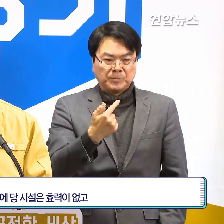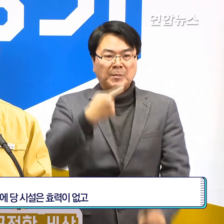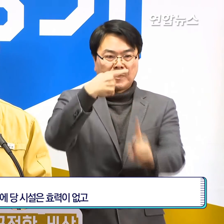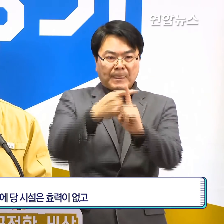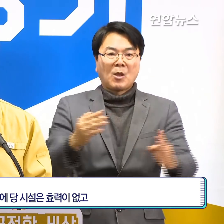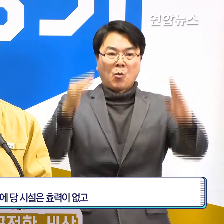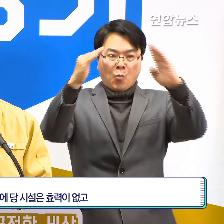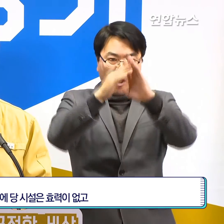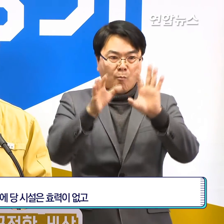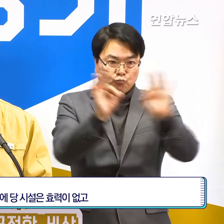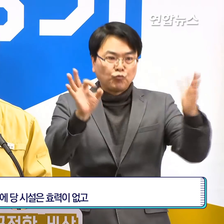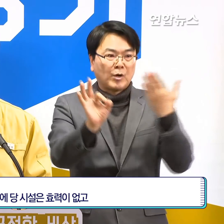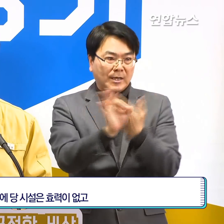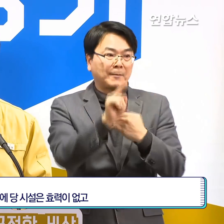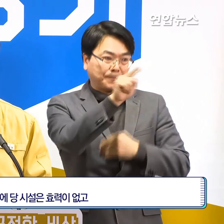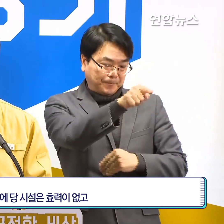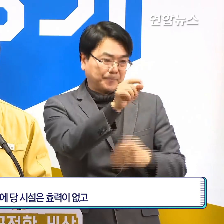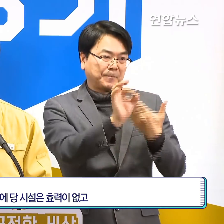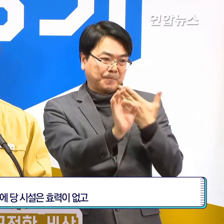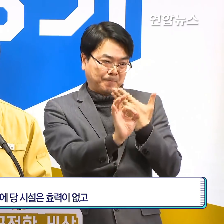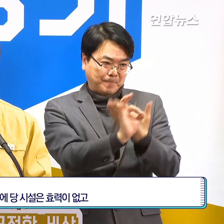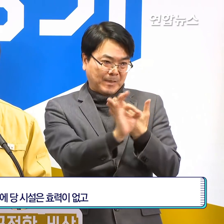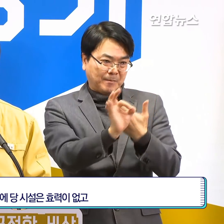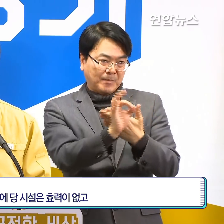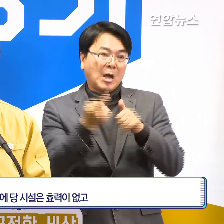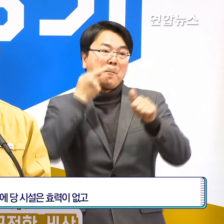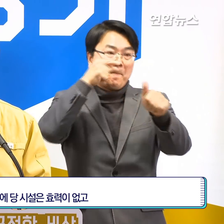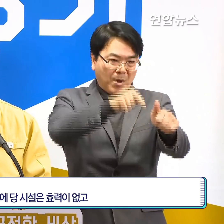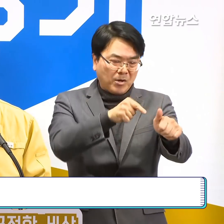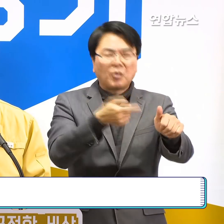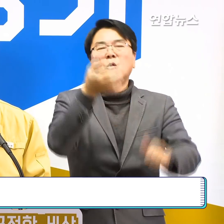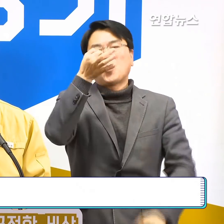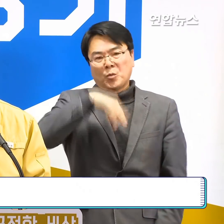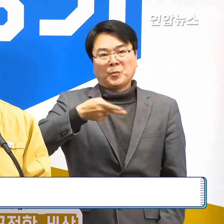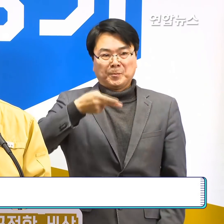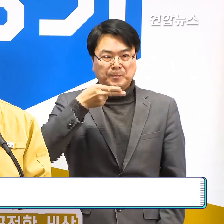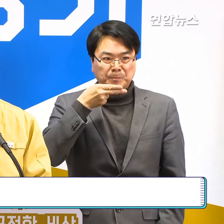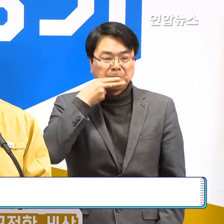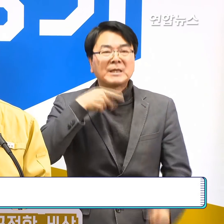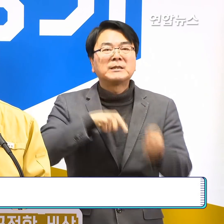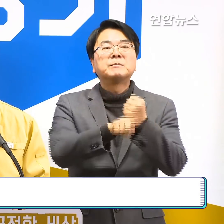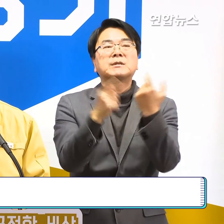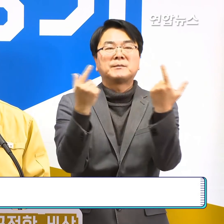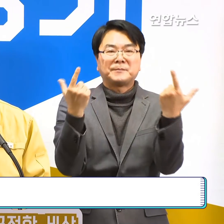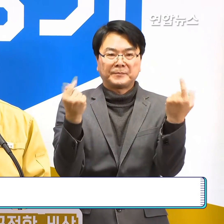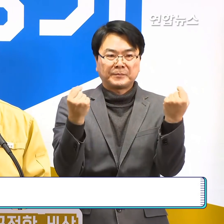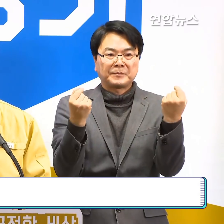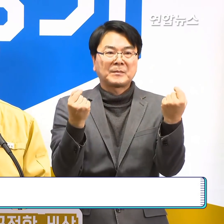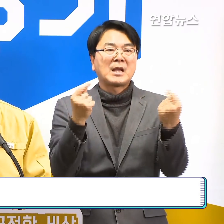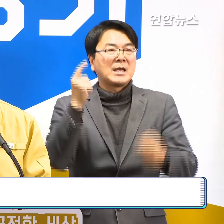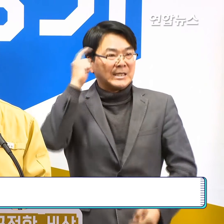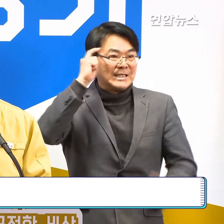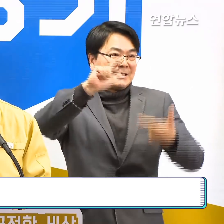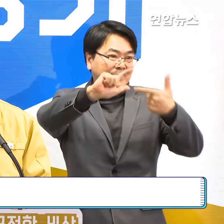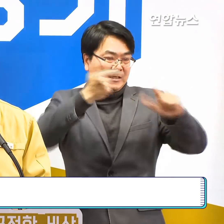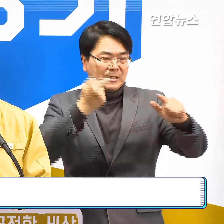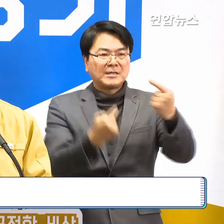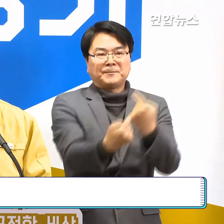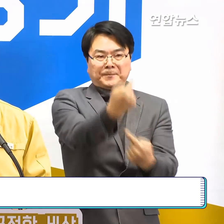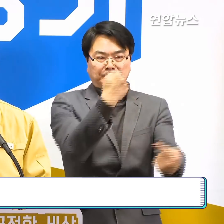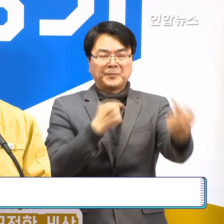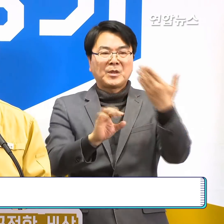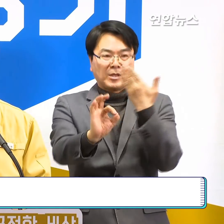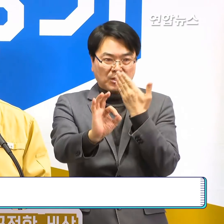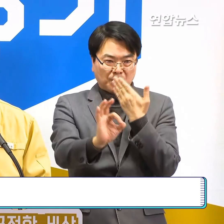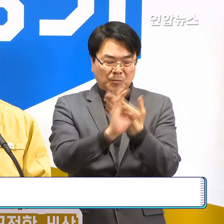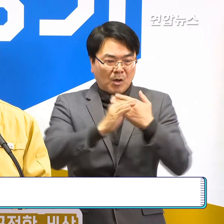때문에 당해 시설에는 효력이 없고 또한 이의 신청을 하시면 즉시 실사를